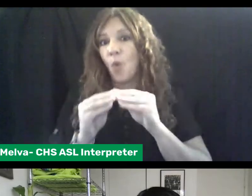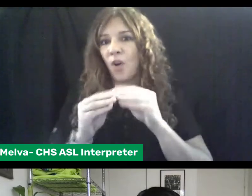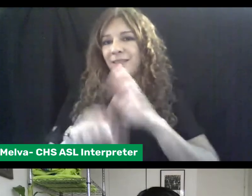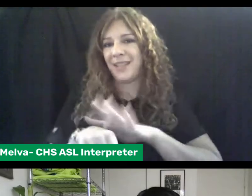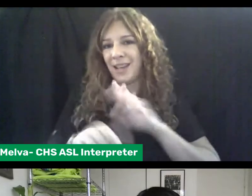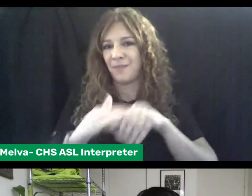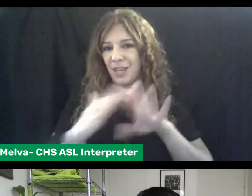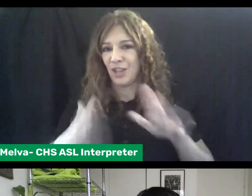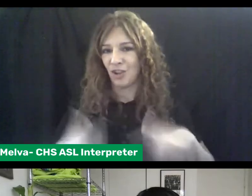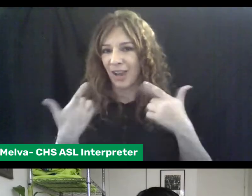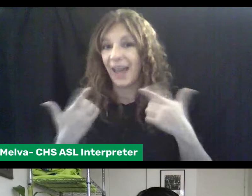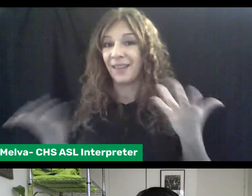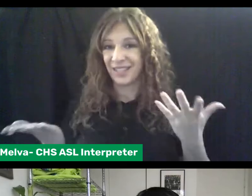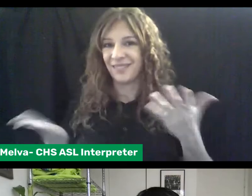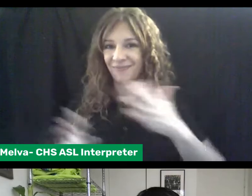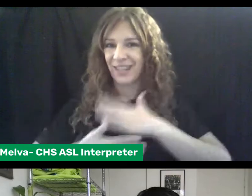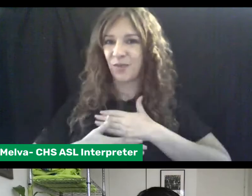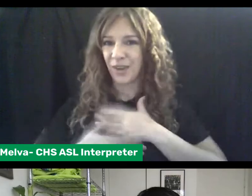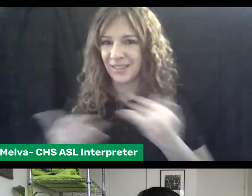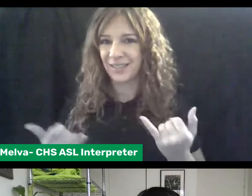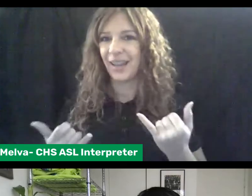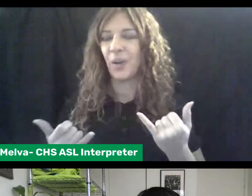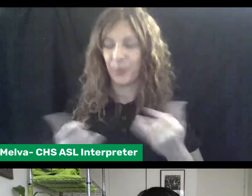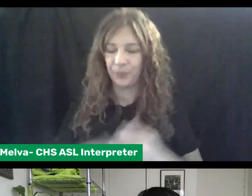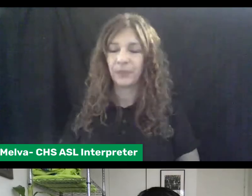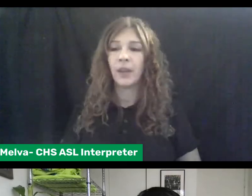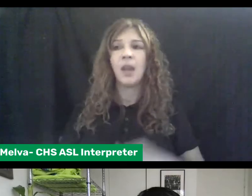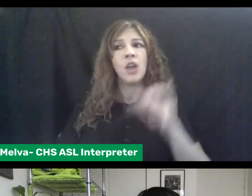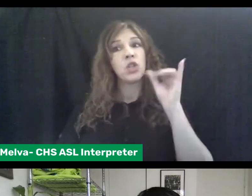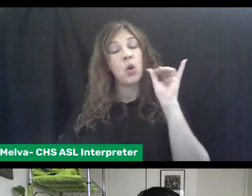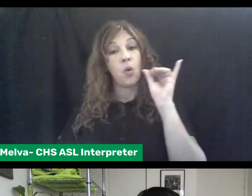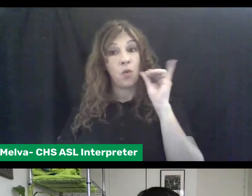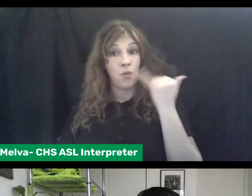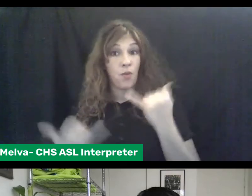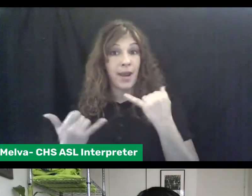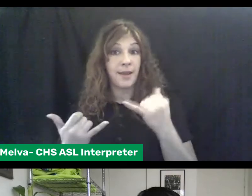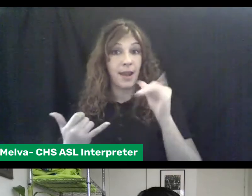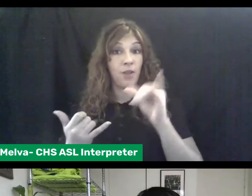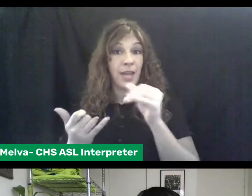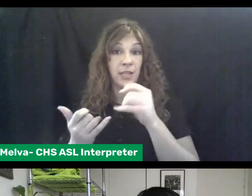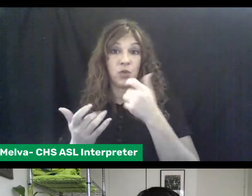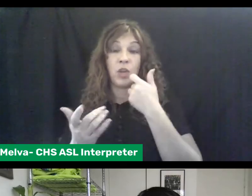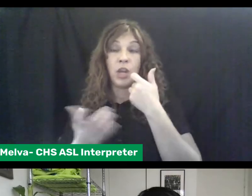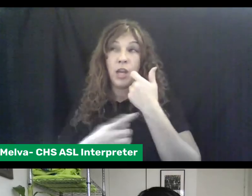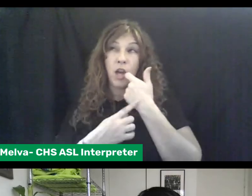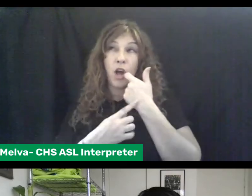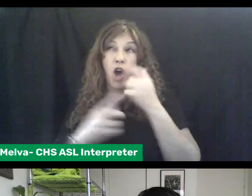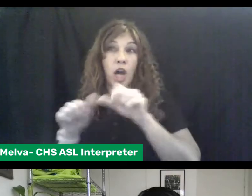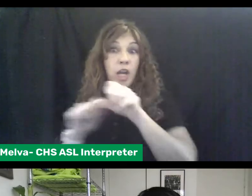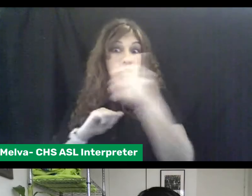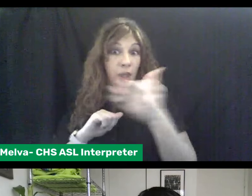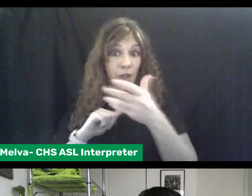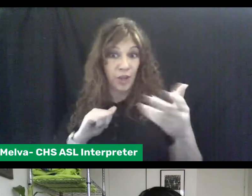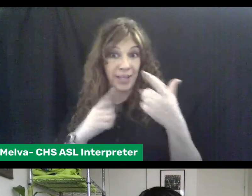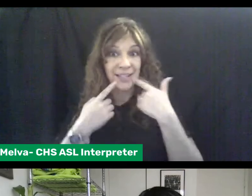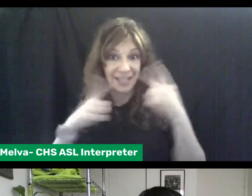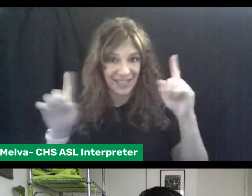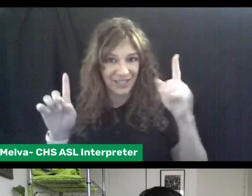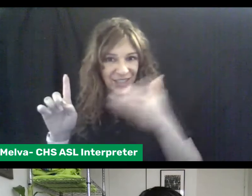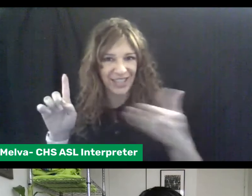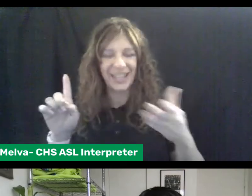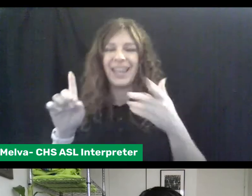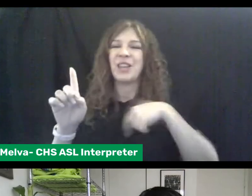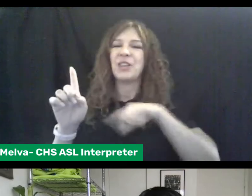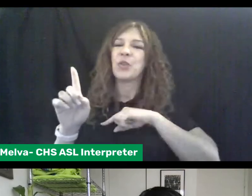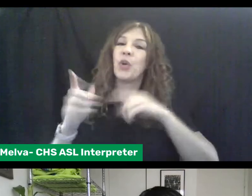proyección. Estamos también a punto de comprar uno de los espacios adjuntos a la cocina